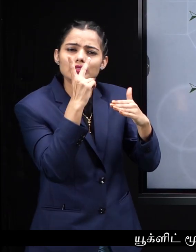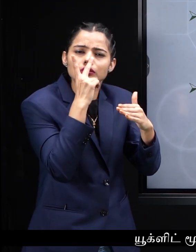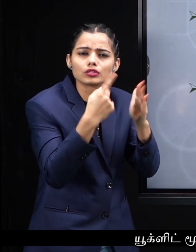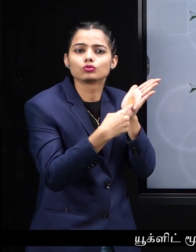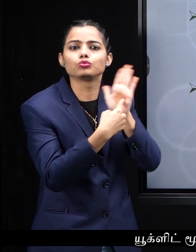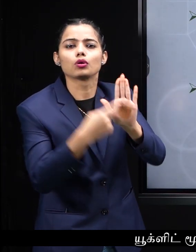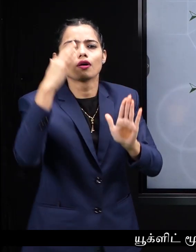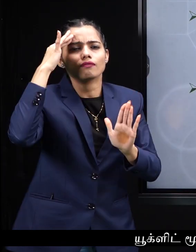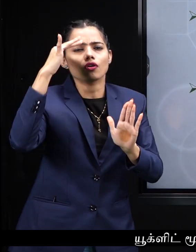கோட்பாடுகளை குறிப்பிடுகிறது.